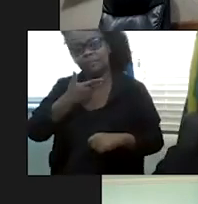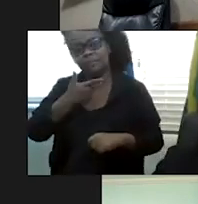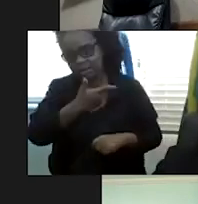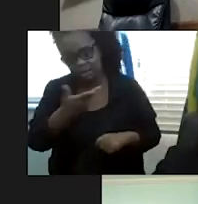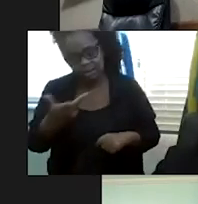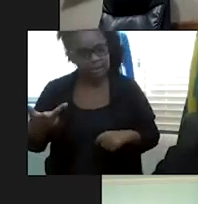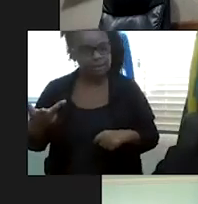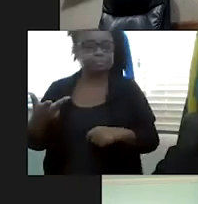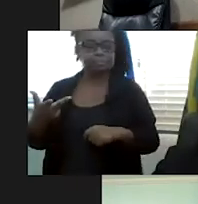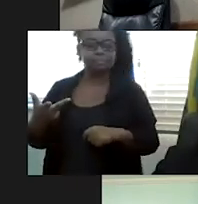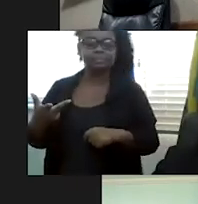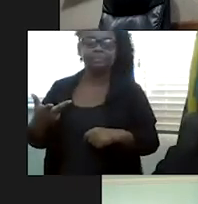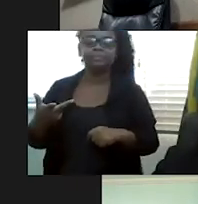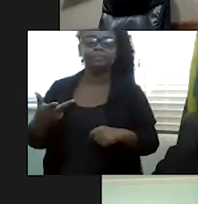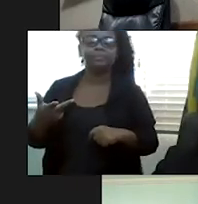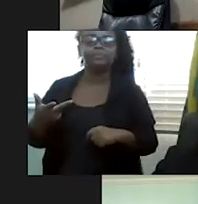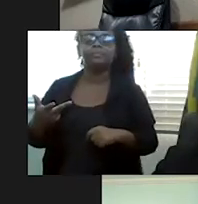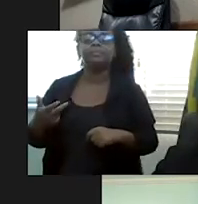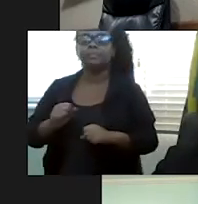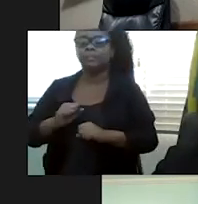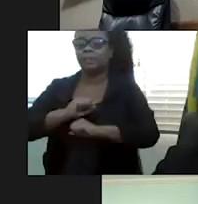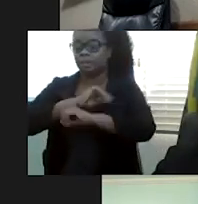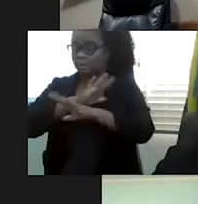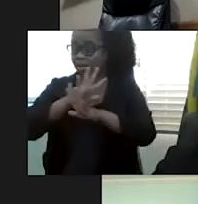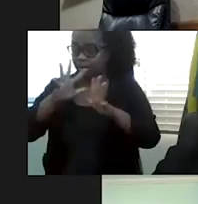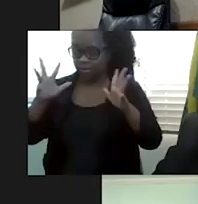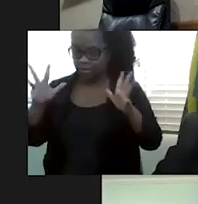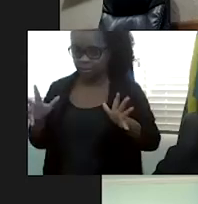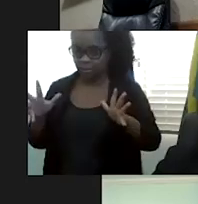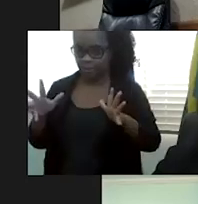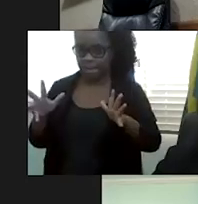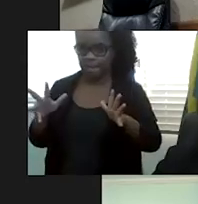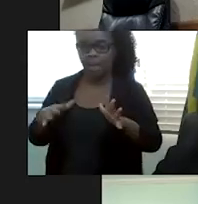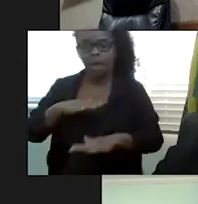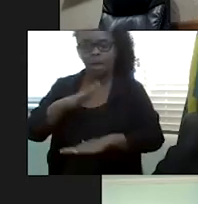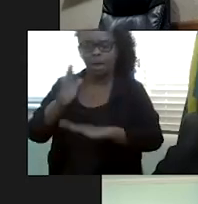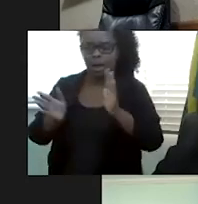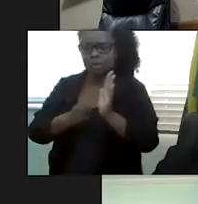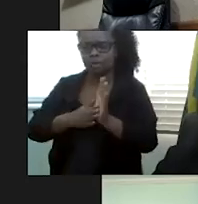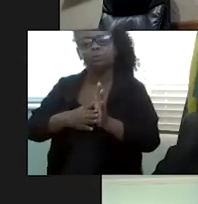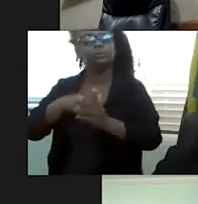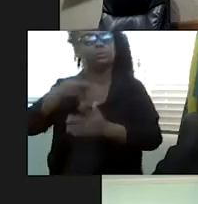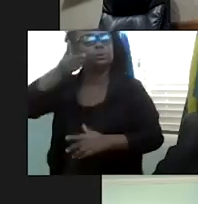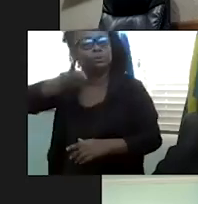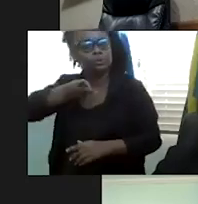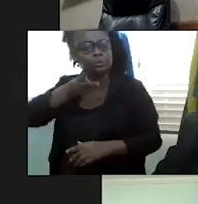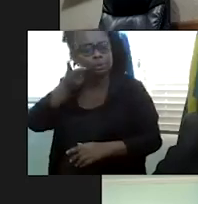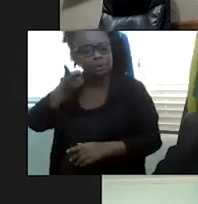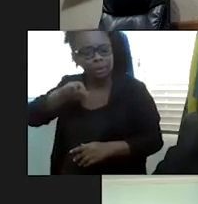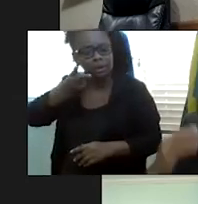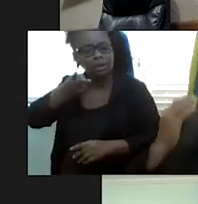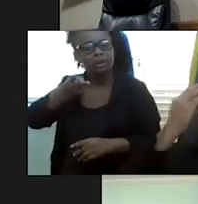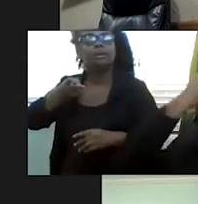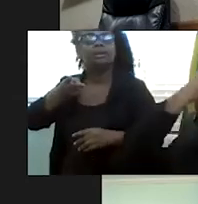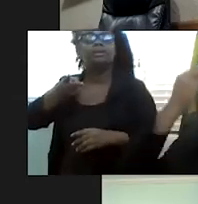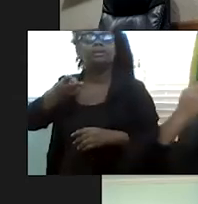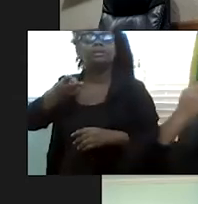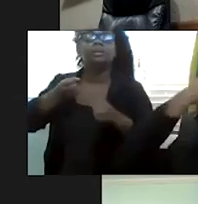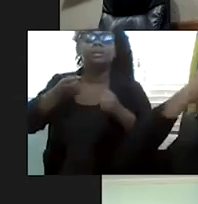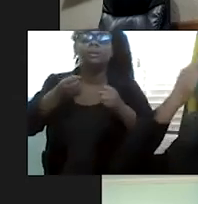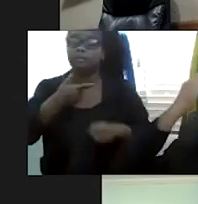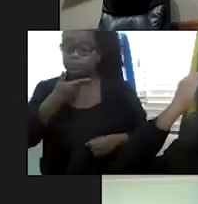prestar esse esclarecimento a todos os pobres edis e dizer que vamos